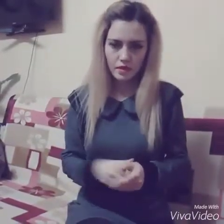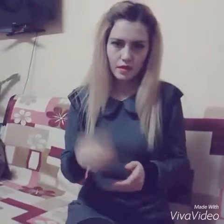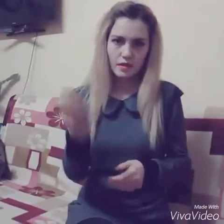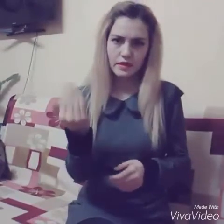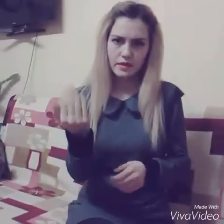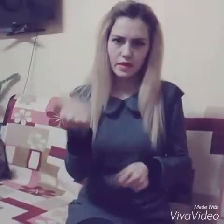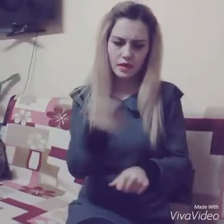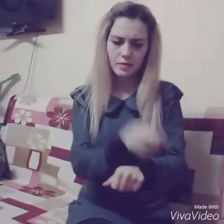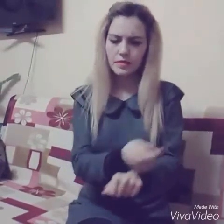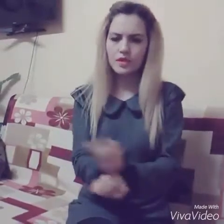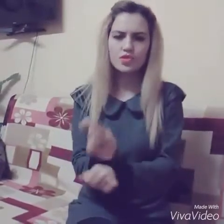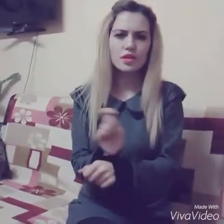gelip